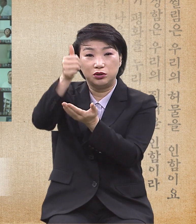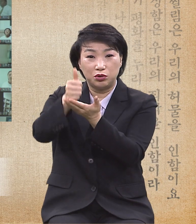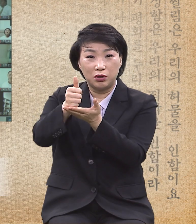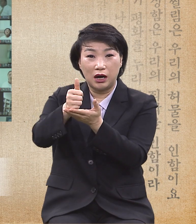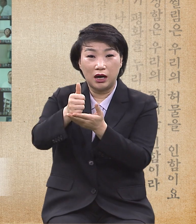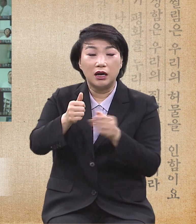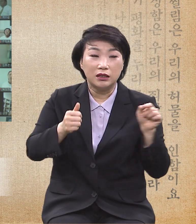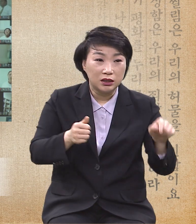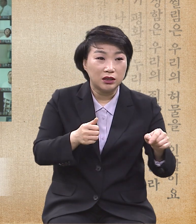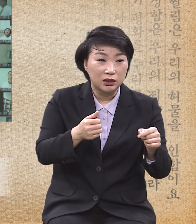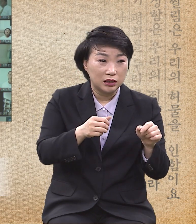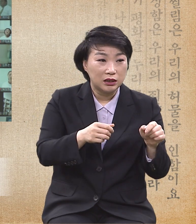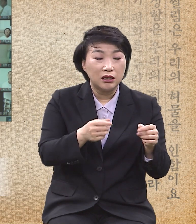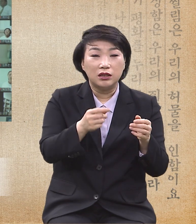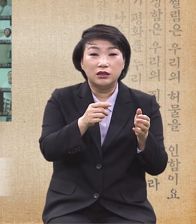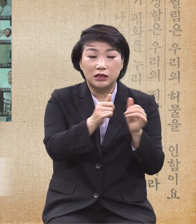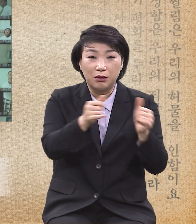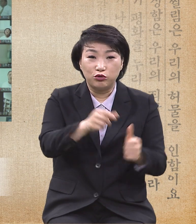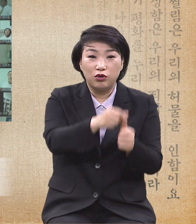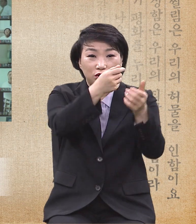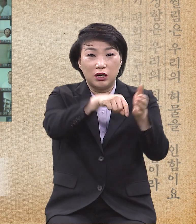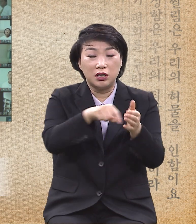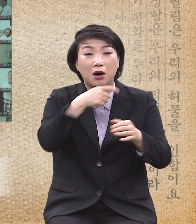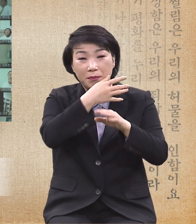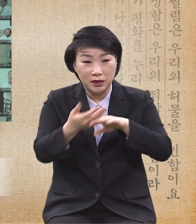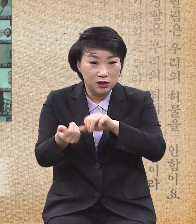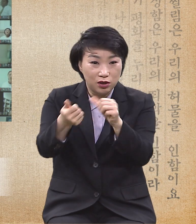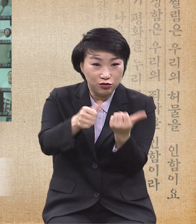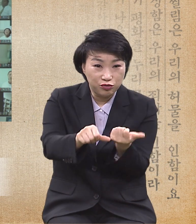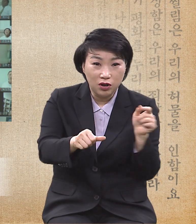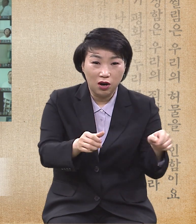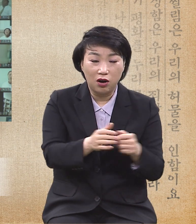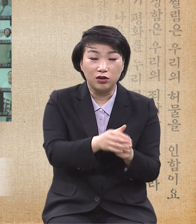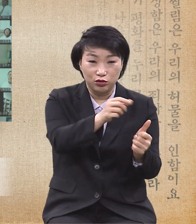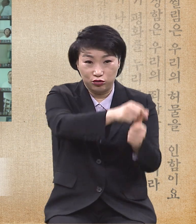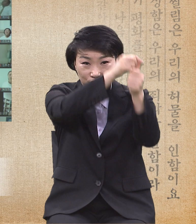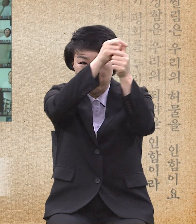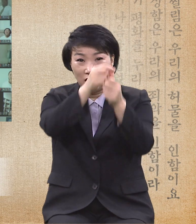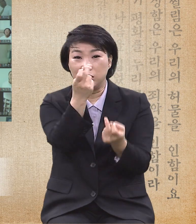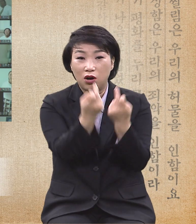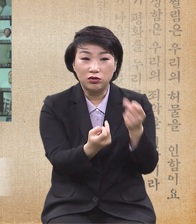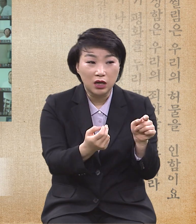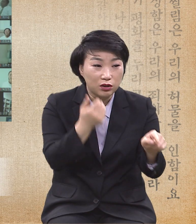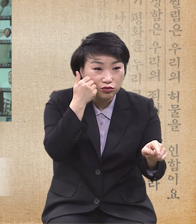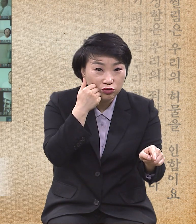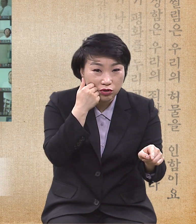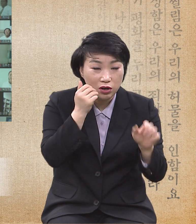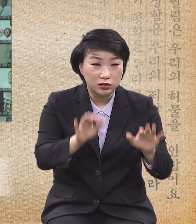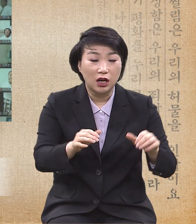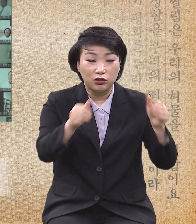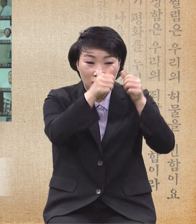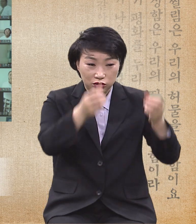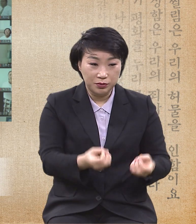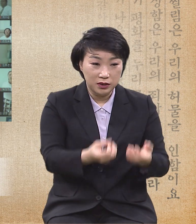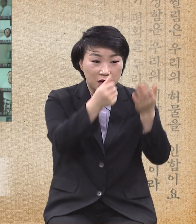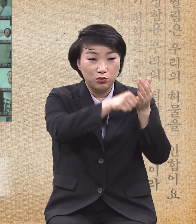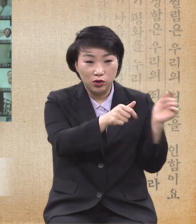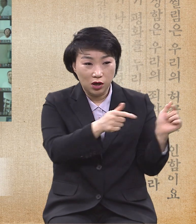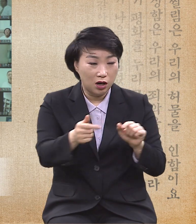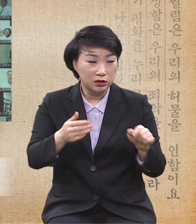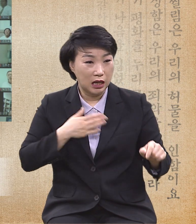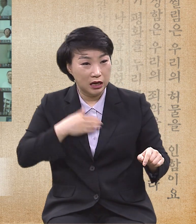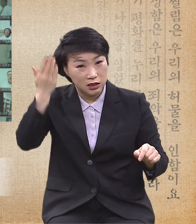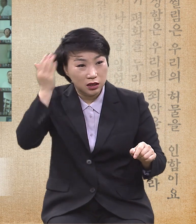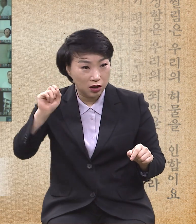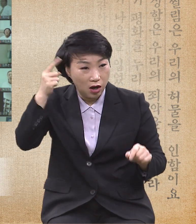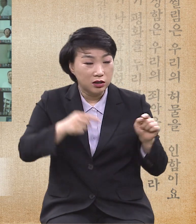위하여 죽으신 형제다. 주가 피 흘려서 애타게 죽어서 구원한 형제인데 우상의 제물을 네가 먹게